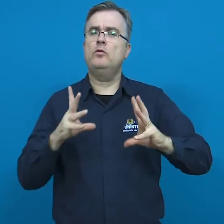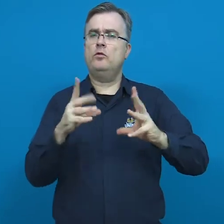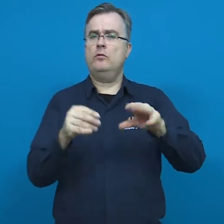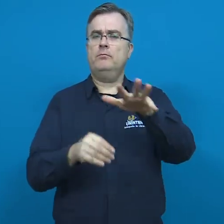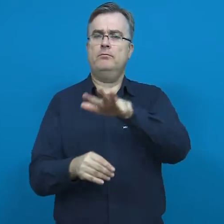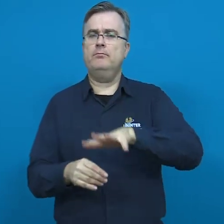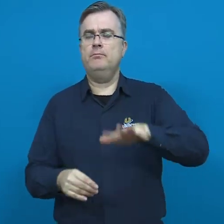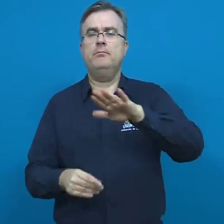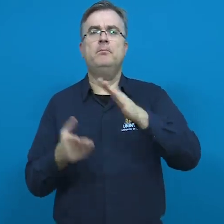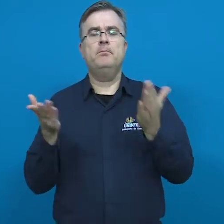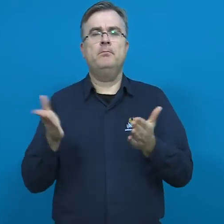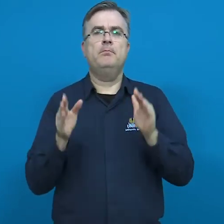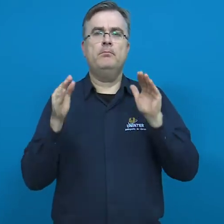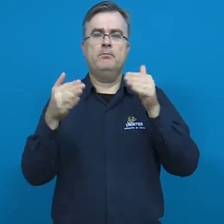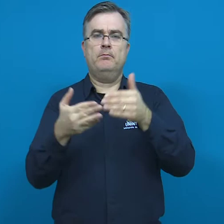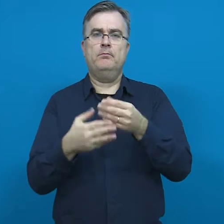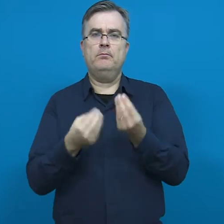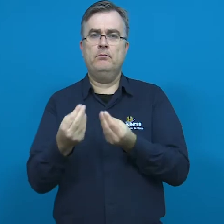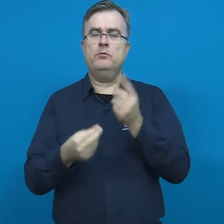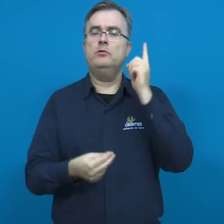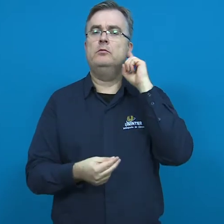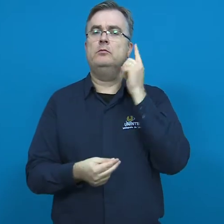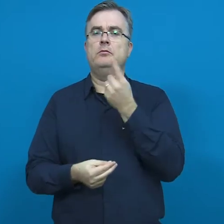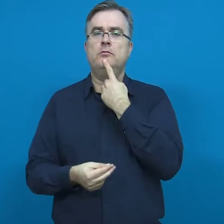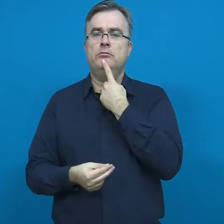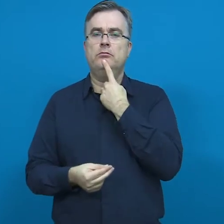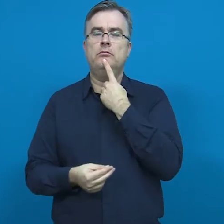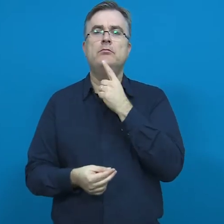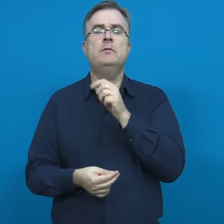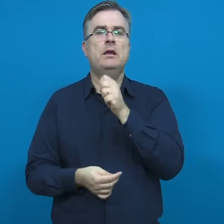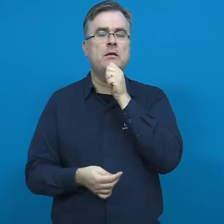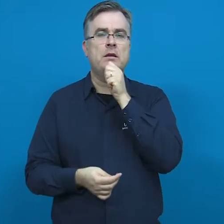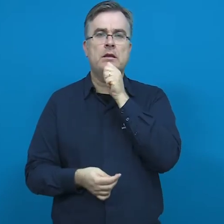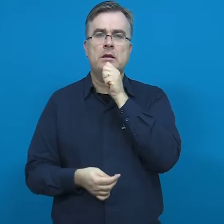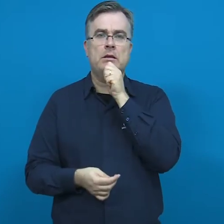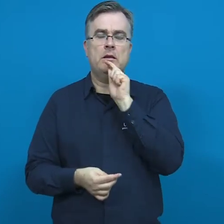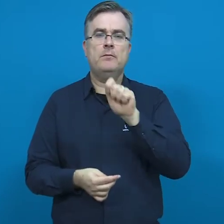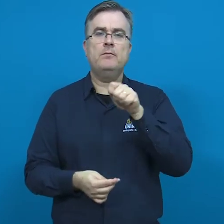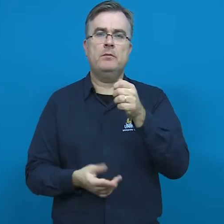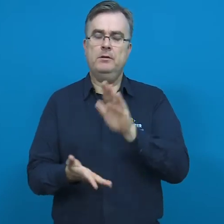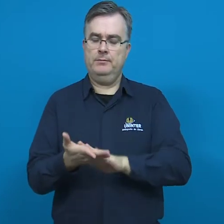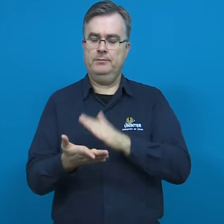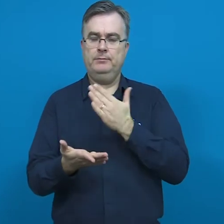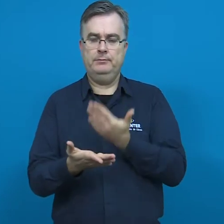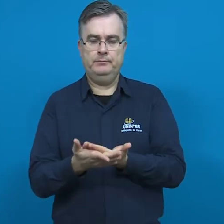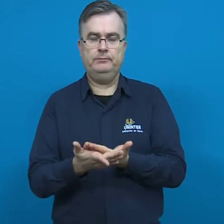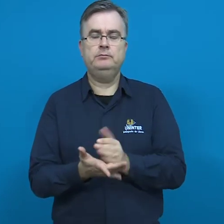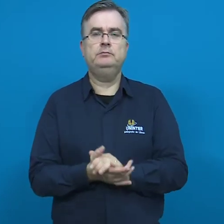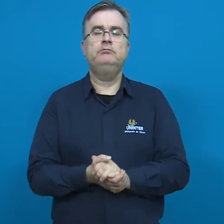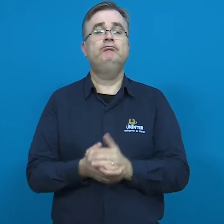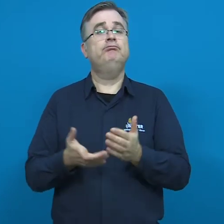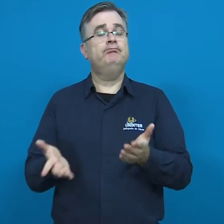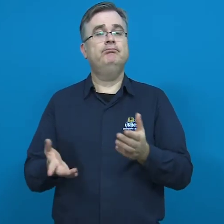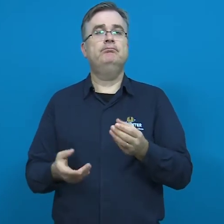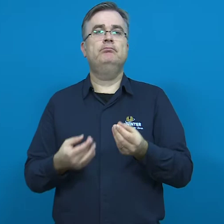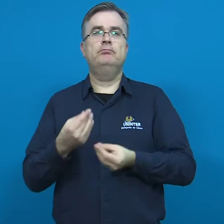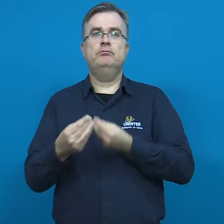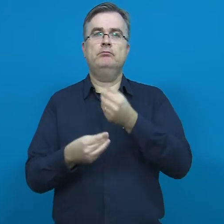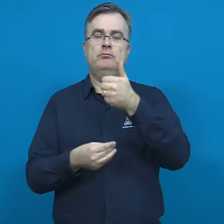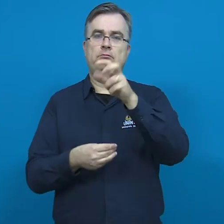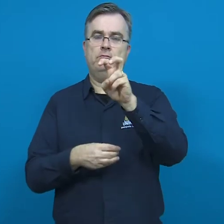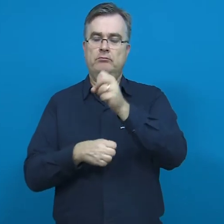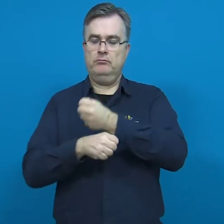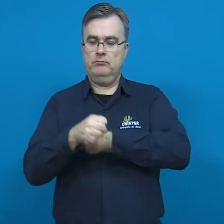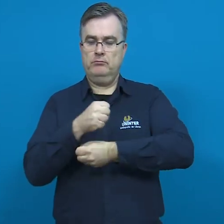deficientes no geral, né? Agora, focando na questão do surdo, ainda também não tinha essa questão do intérprete.